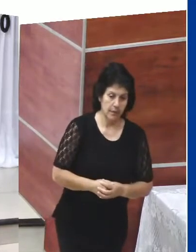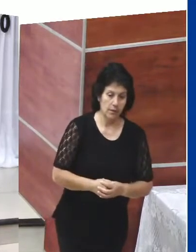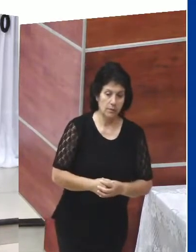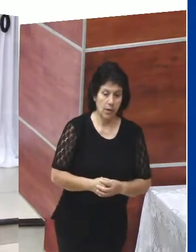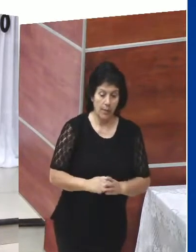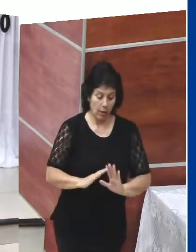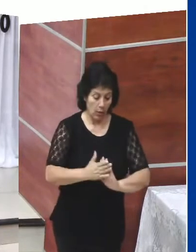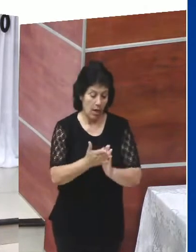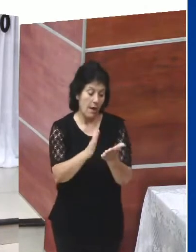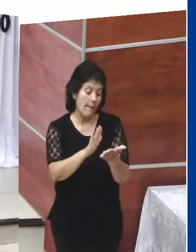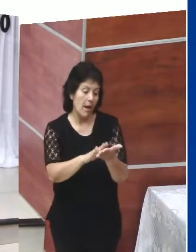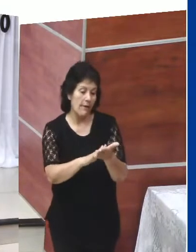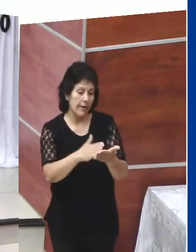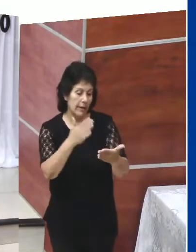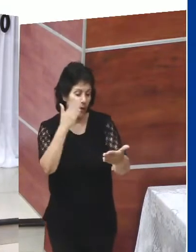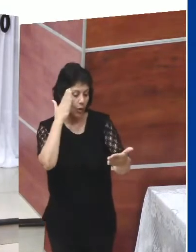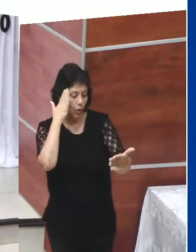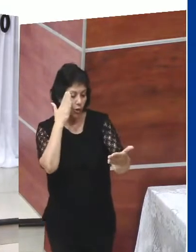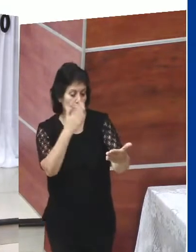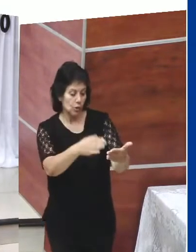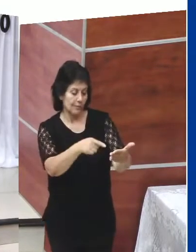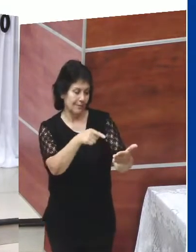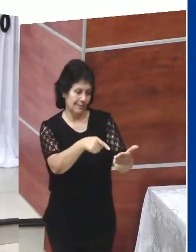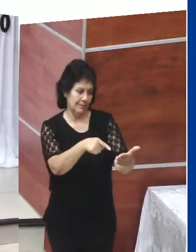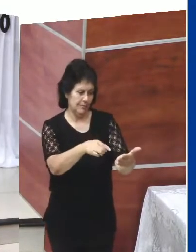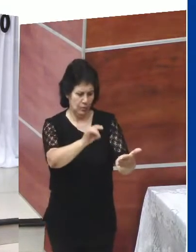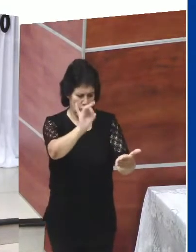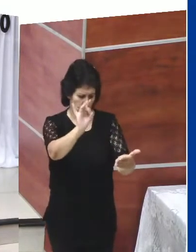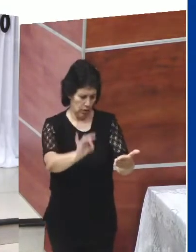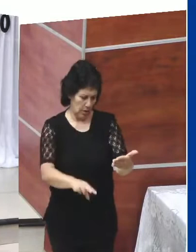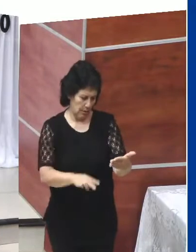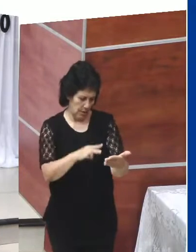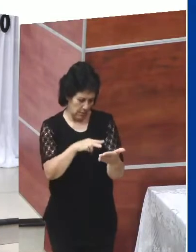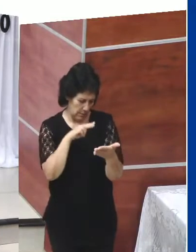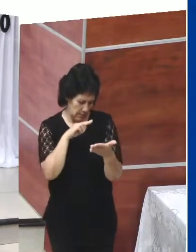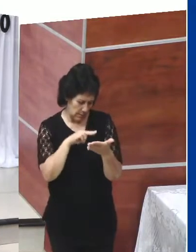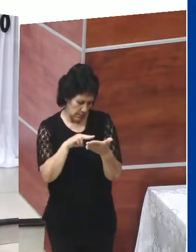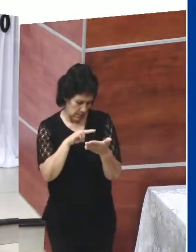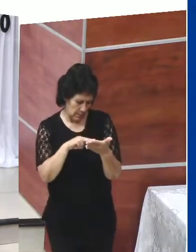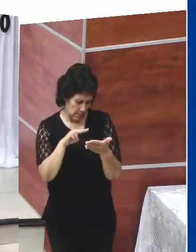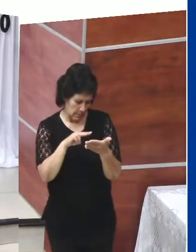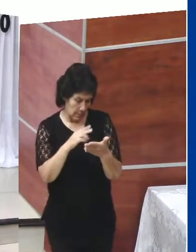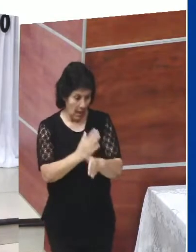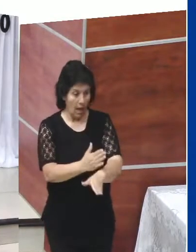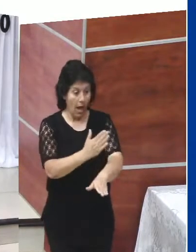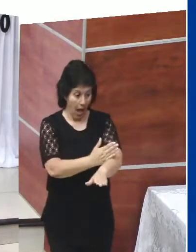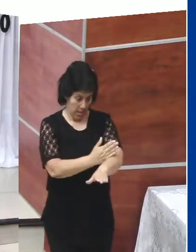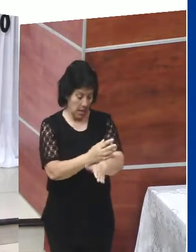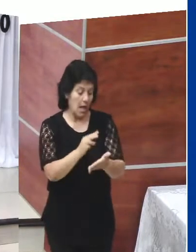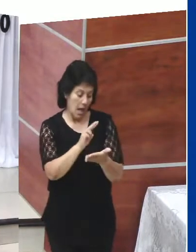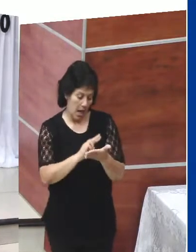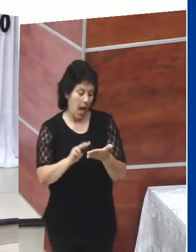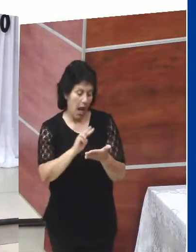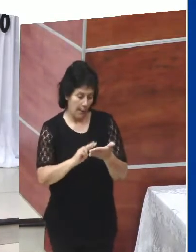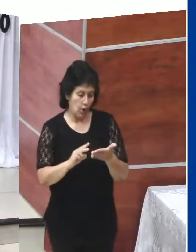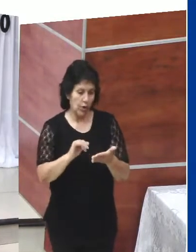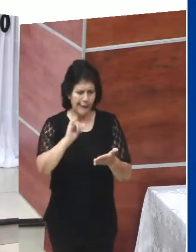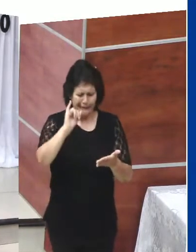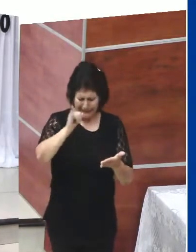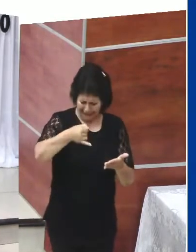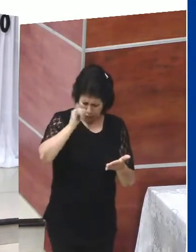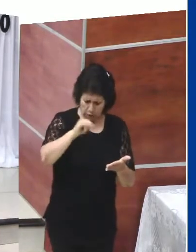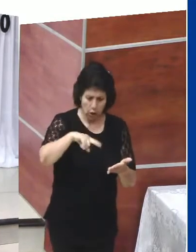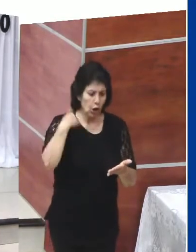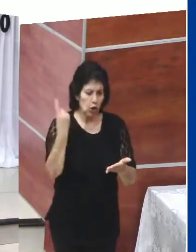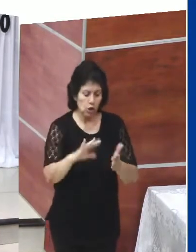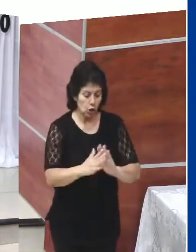Escuchar de la palabra de Dios no es simplemente escuchar pasivamente, recién leíamos el texto, sino que es guardarla, es